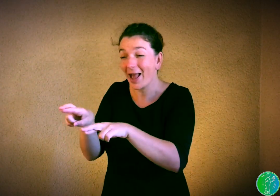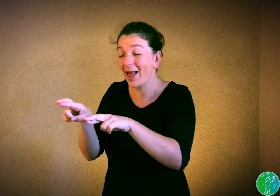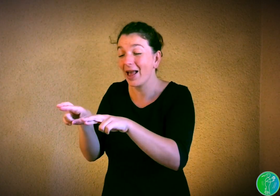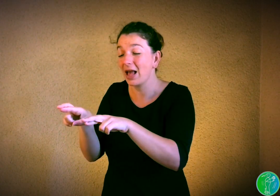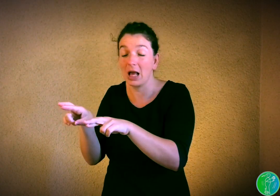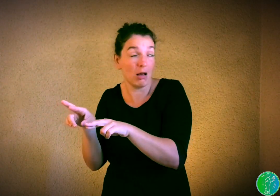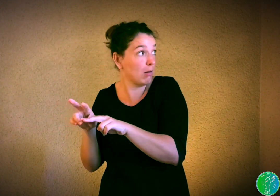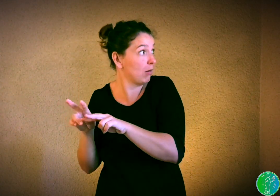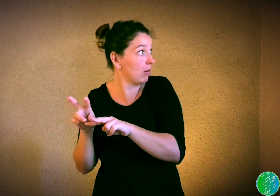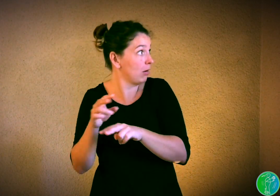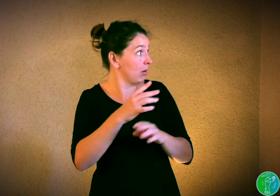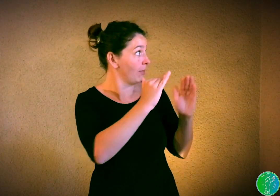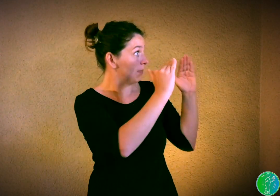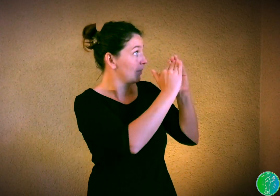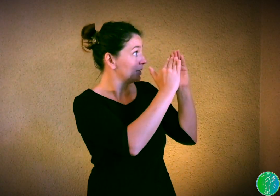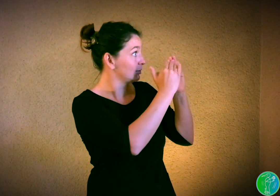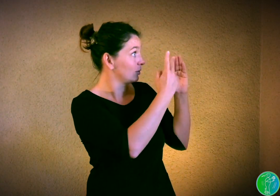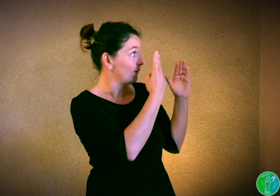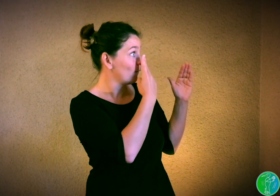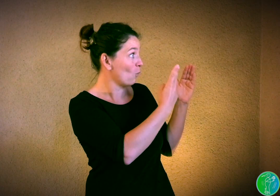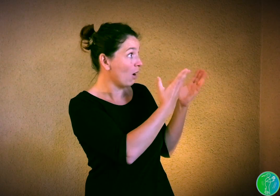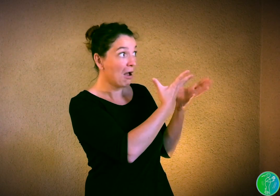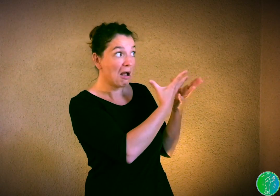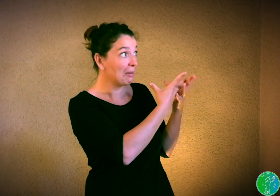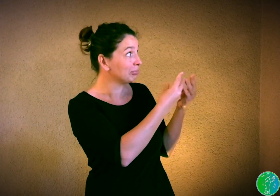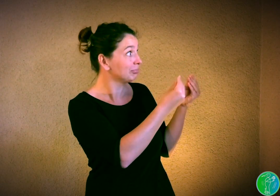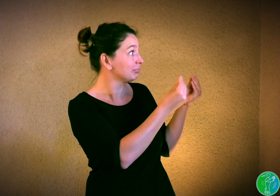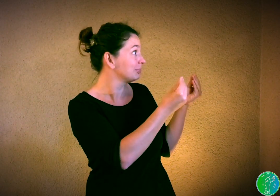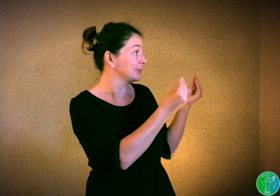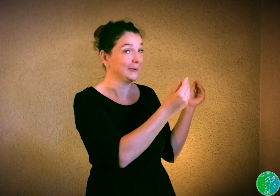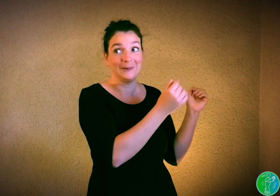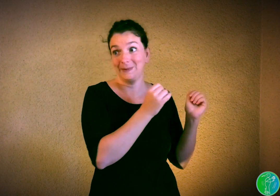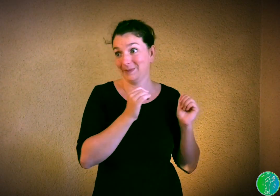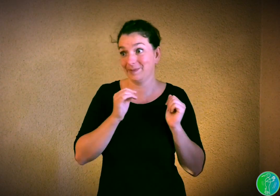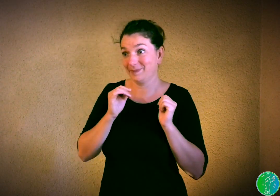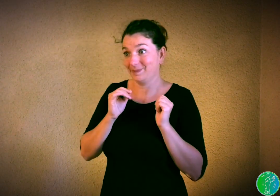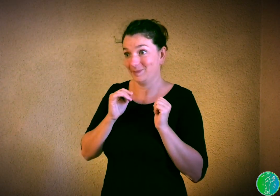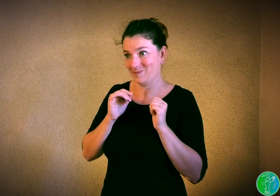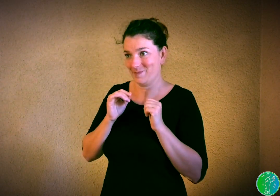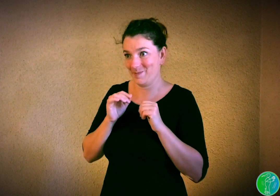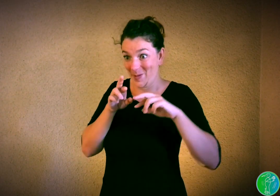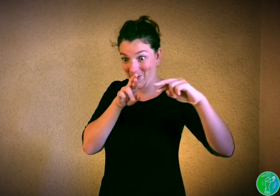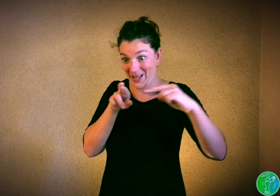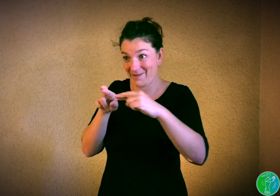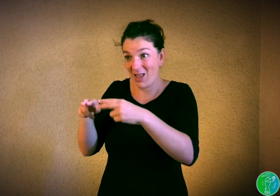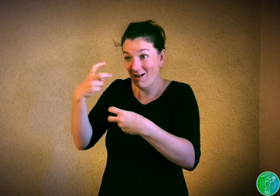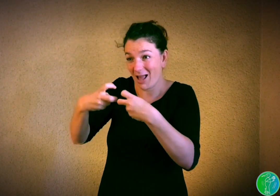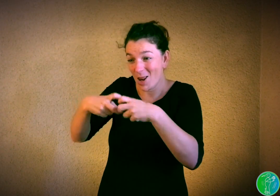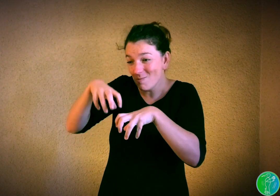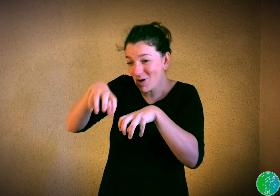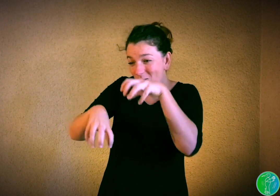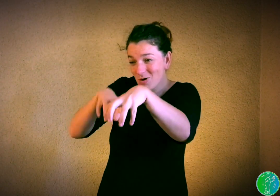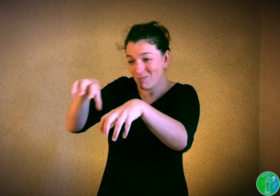ne voyait plus la maison. Alors Laurent sauta la rivière et partit en voyage.